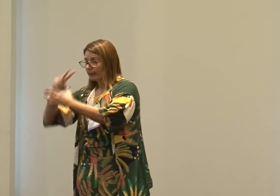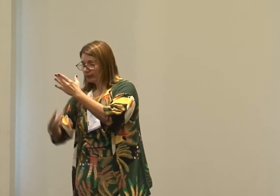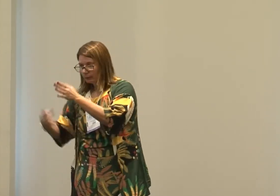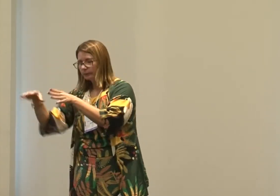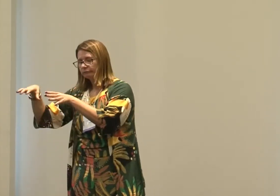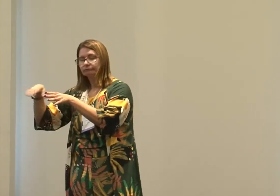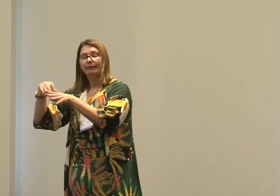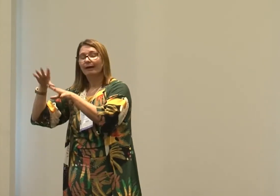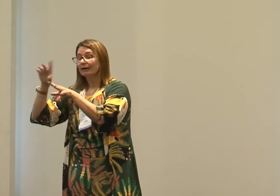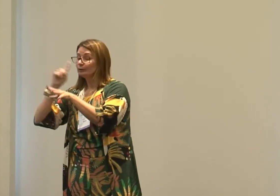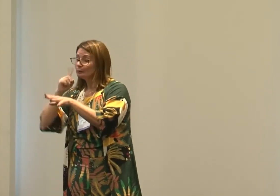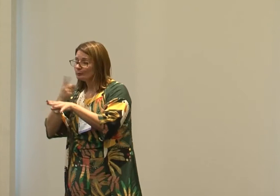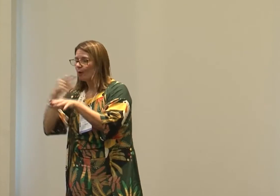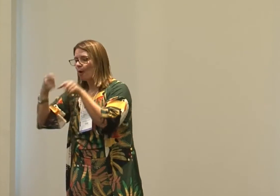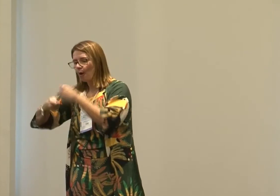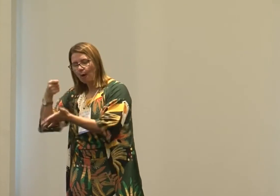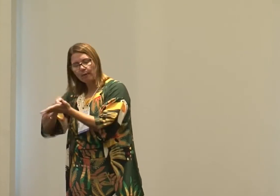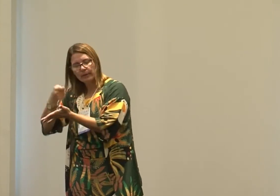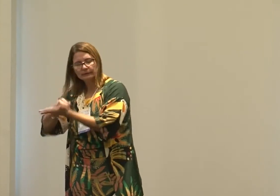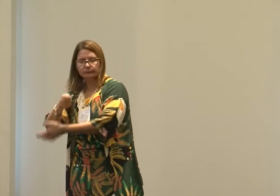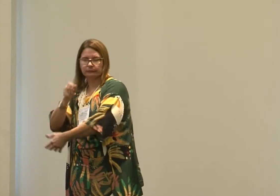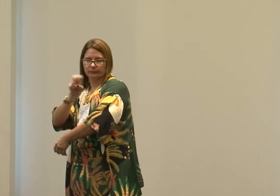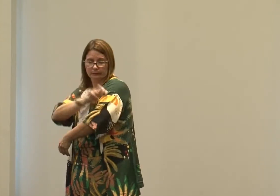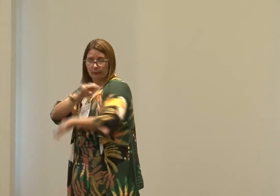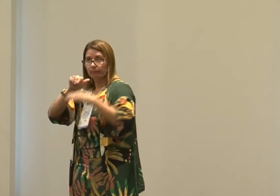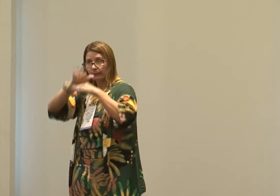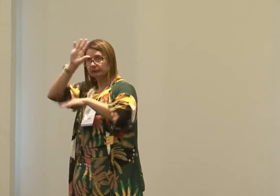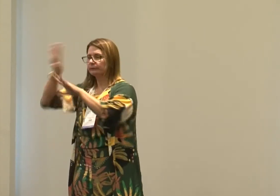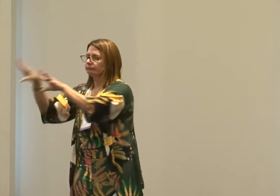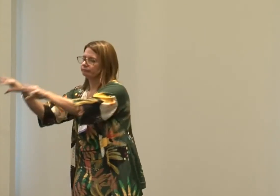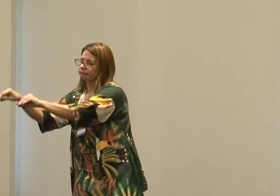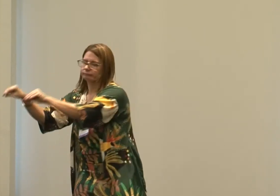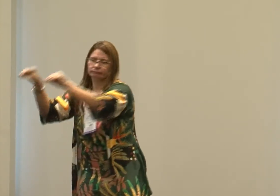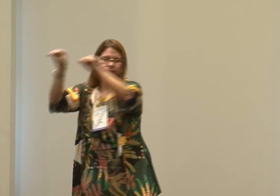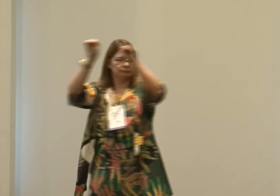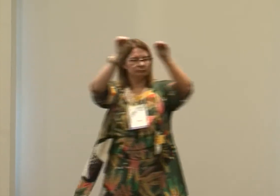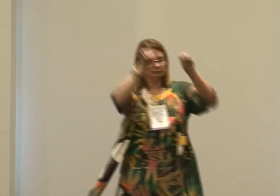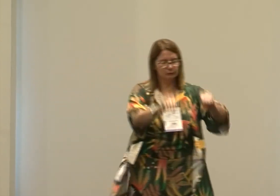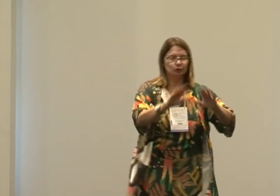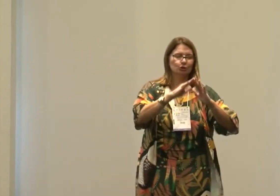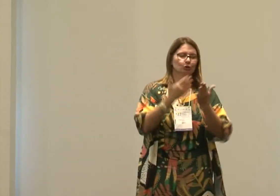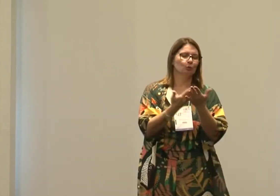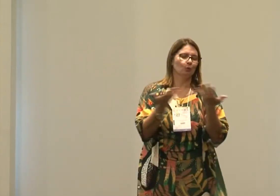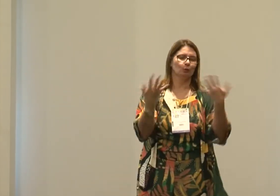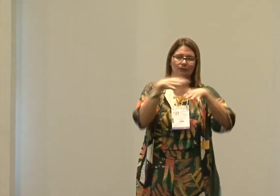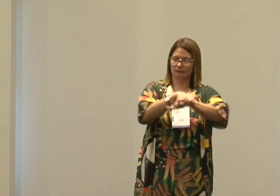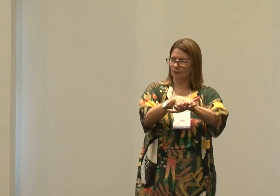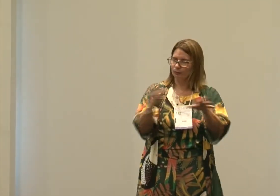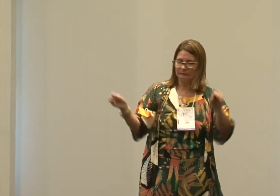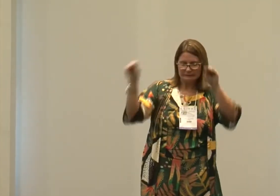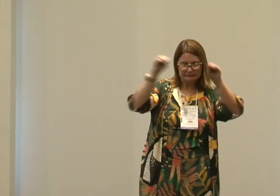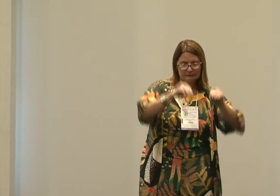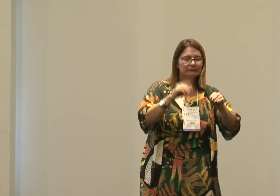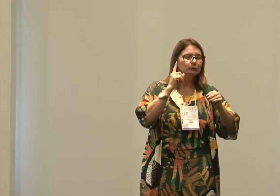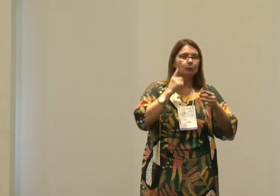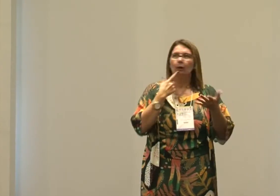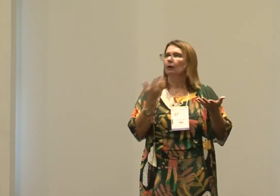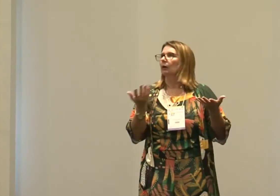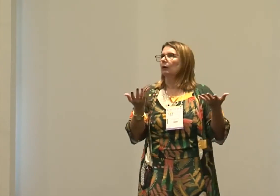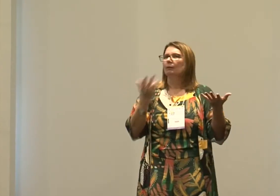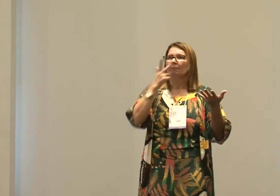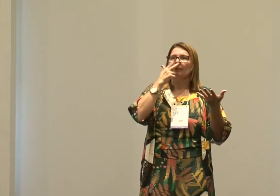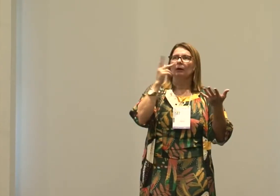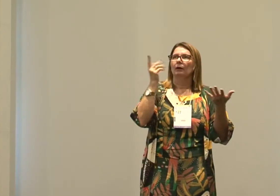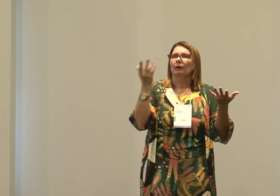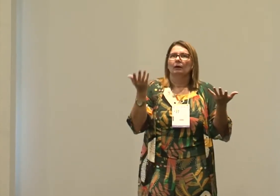até o 5º ano daquela escola bilíngue, e as crianças surdas, a partir do 5º ano, foram obrigadas a se mudar para uma escola inclusiva